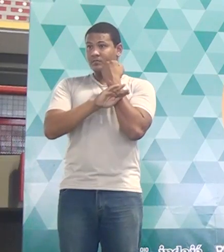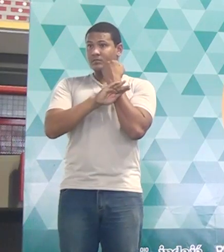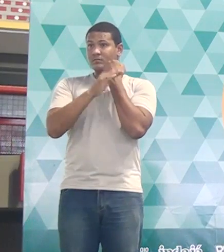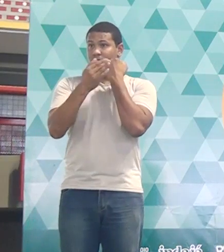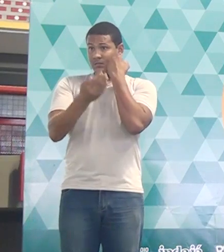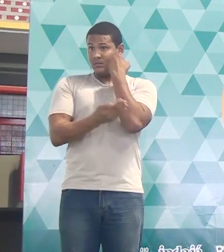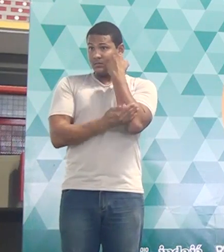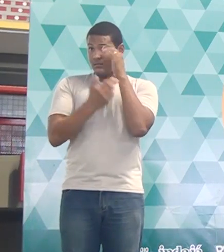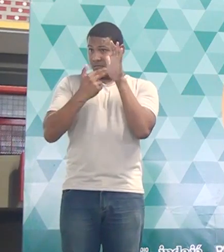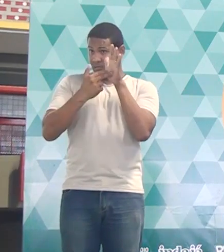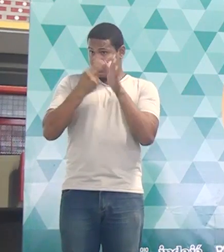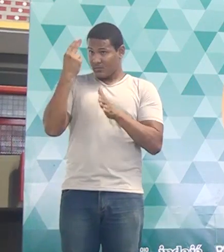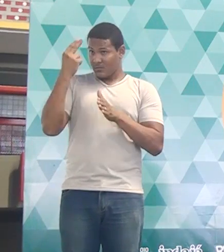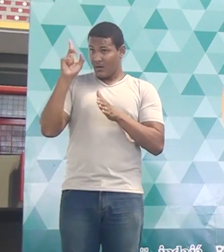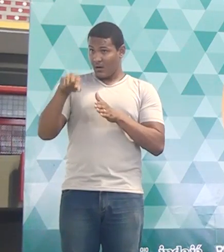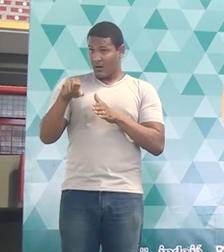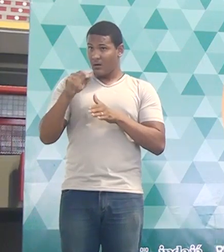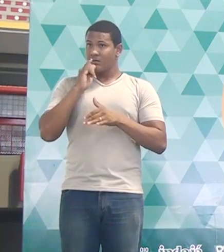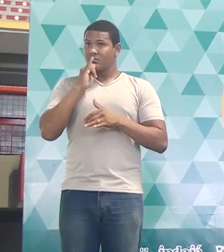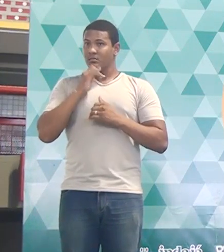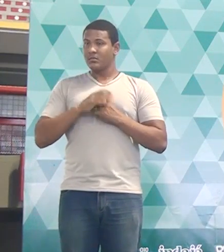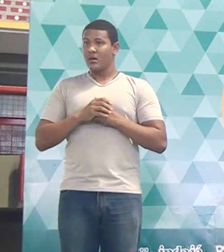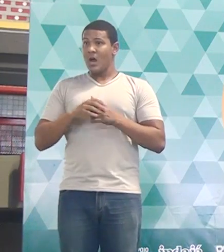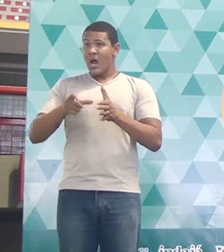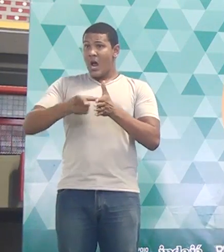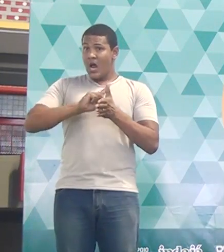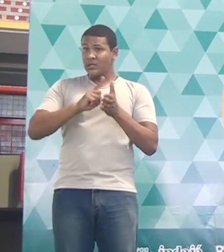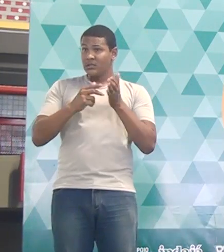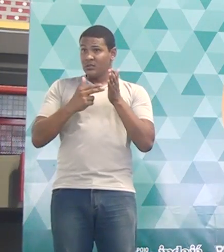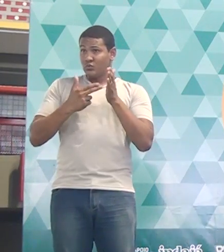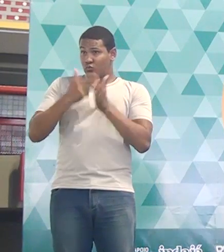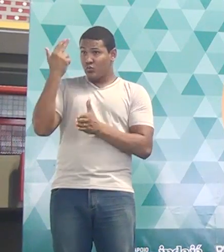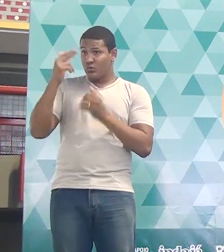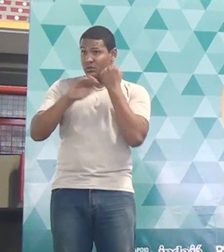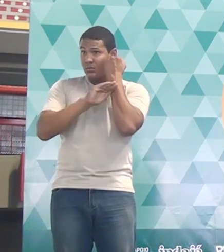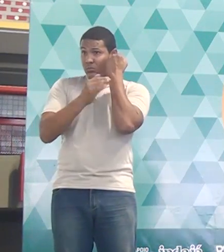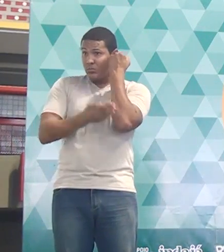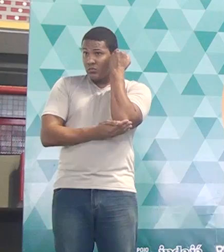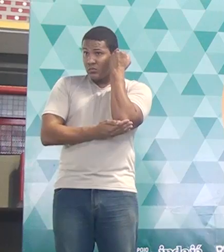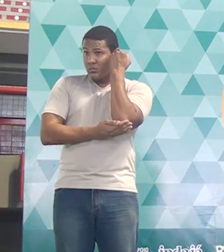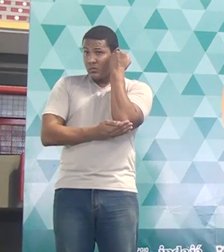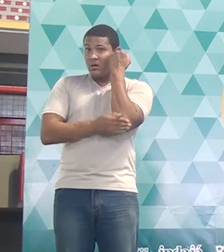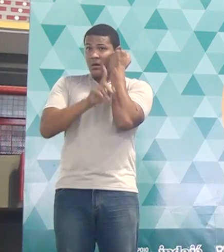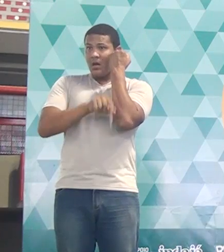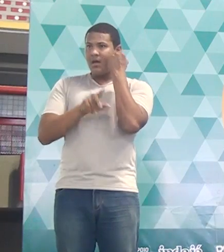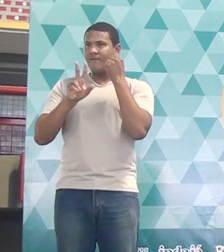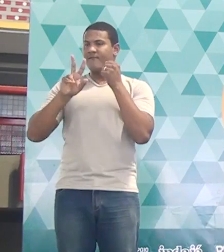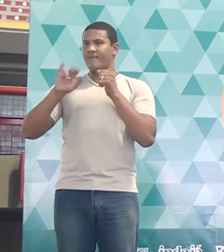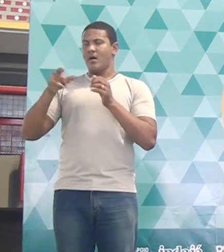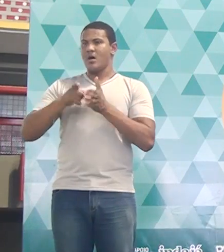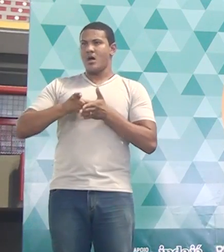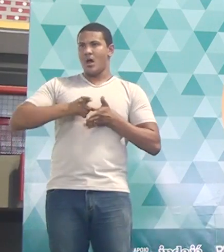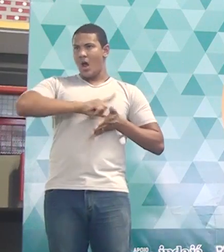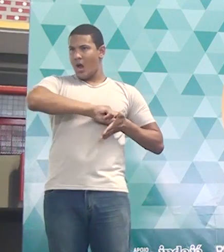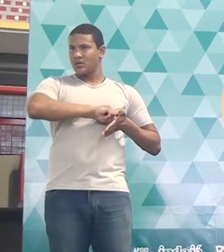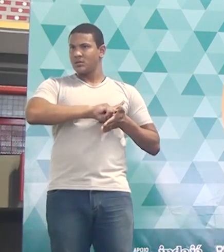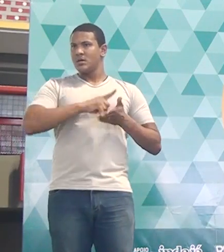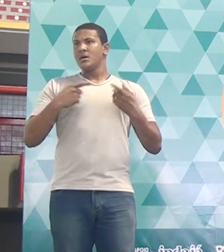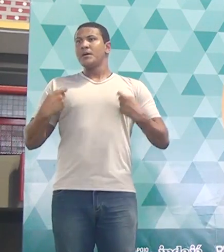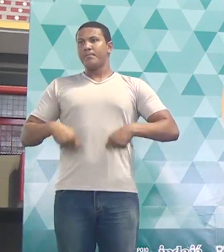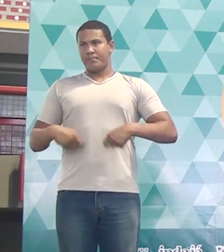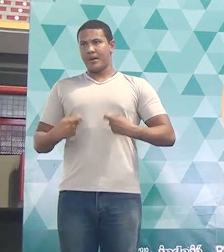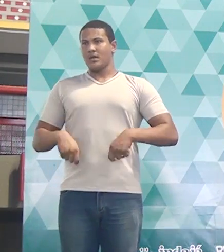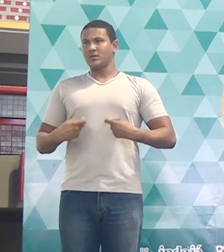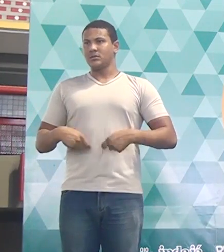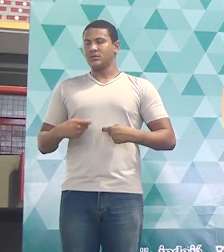lavagem estomacal. Ela tem que evacuar para não ter gases acumulados no intestino. Porque ela vai estar completamente anestesiada. Ela